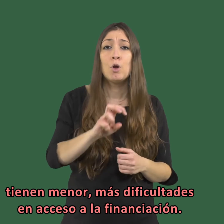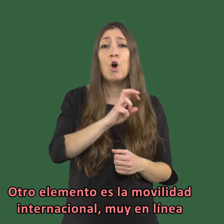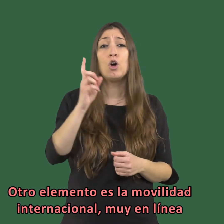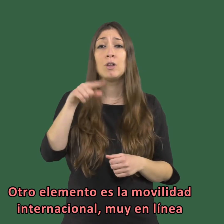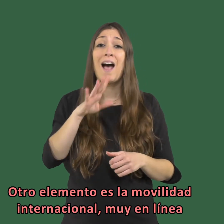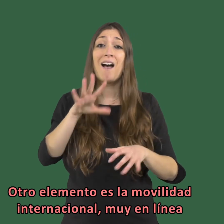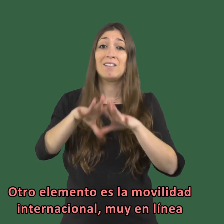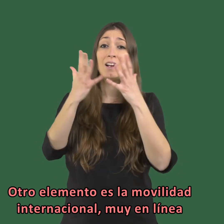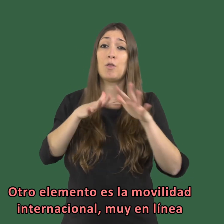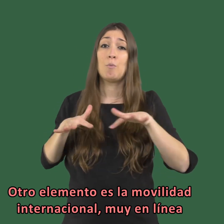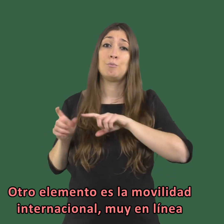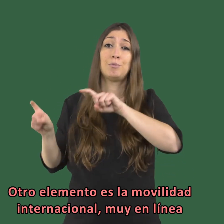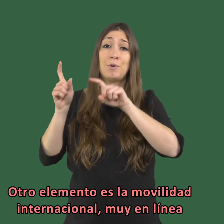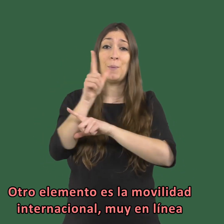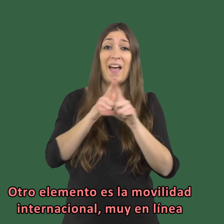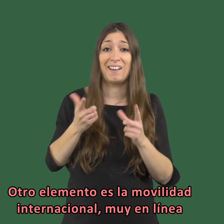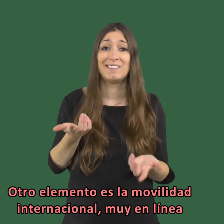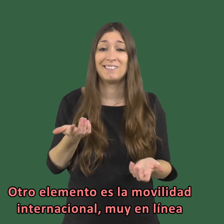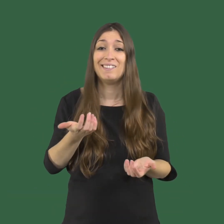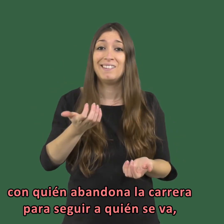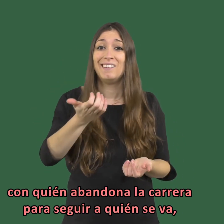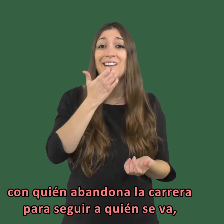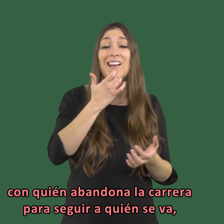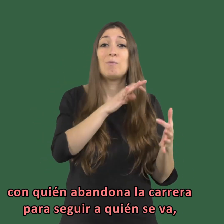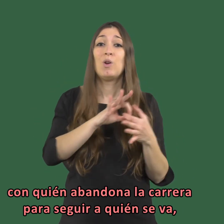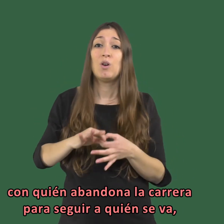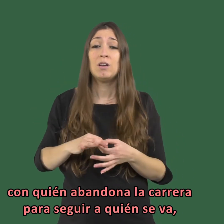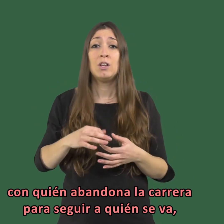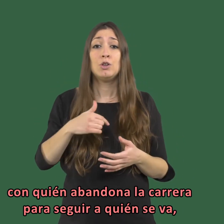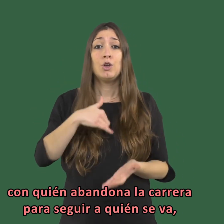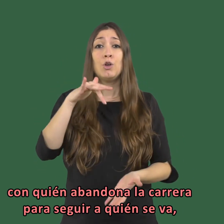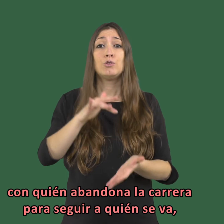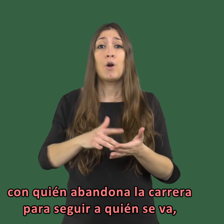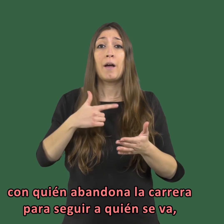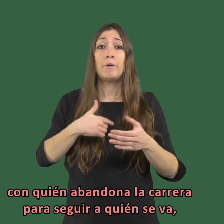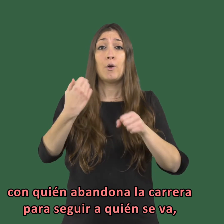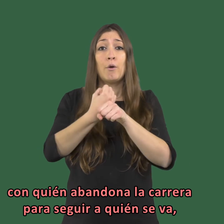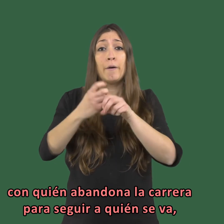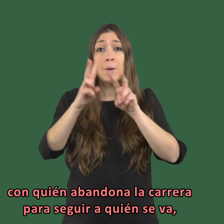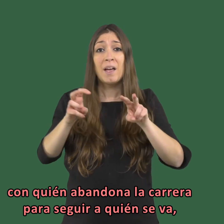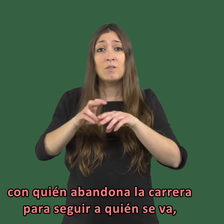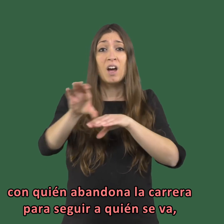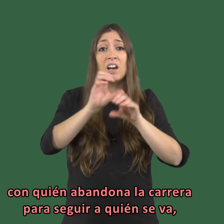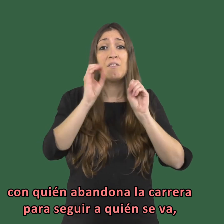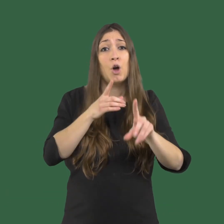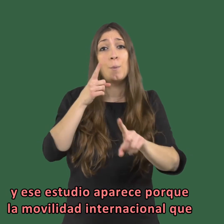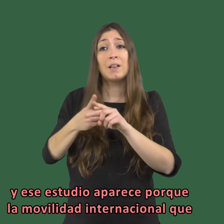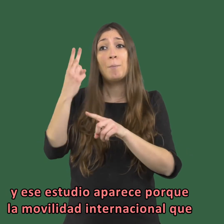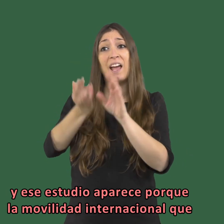Otro elemento es la movilidad internacional, muy en línea con quién abandona la carrera para seguir a quién se va.